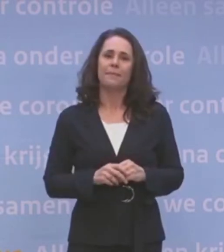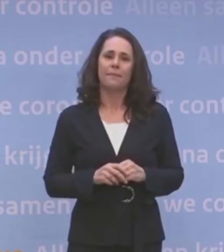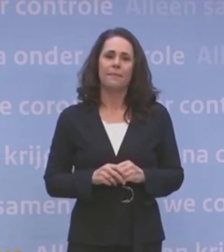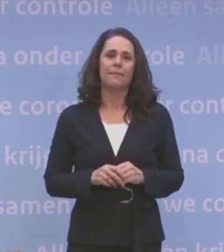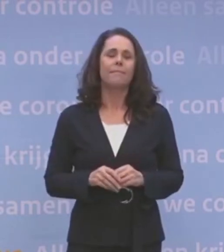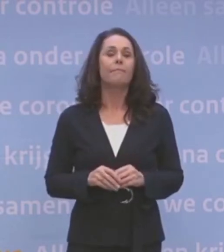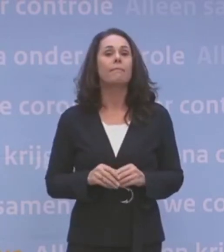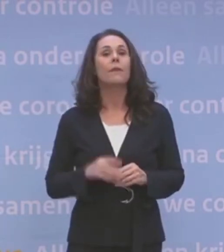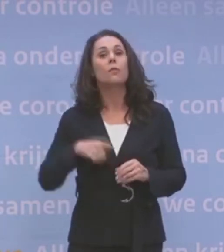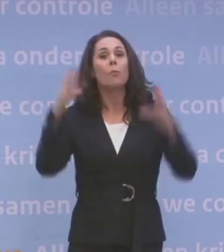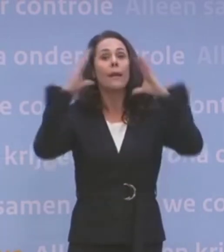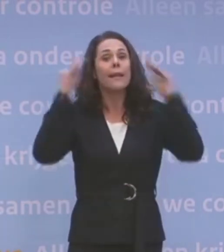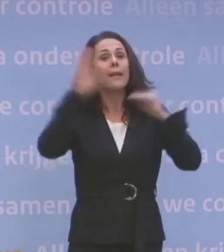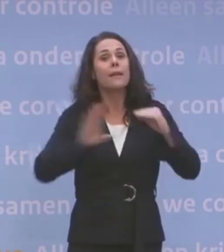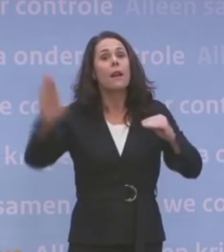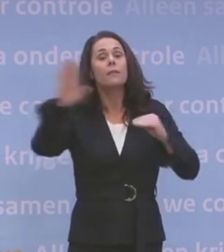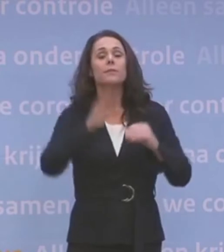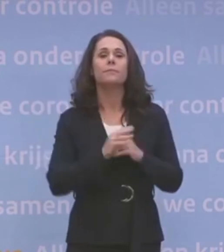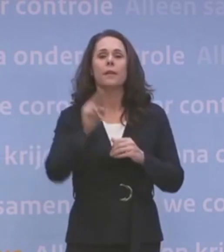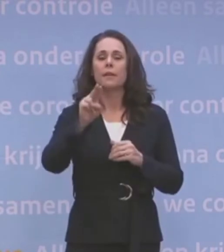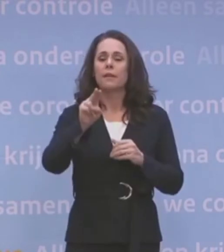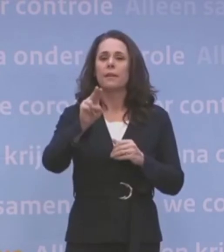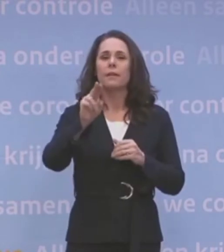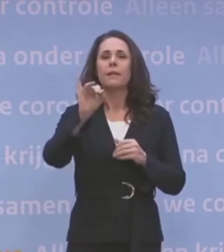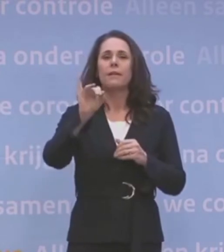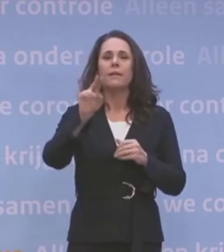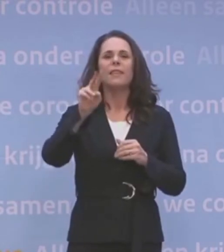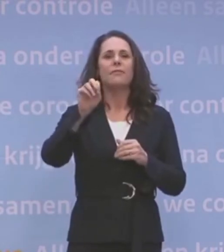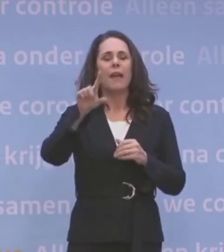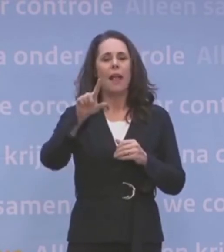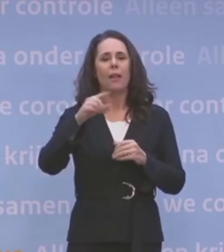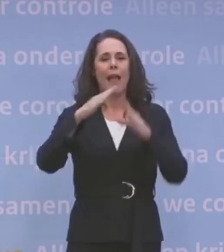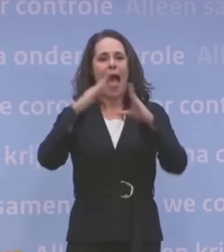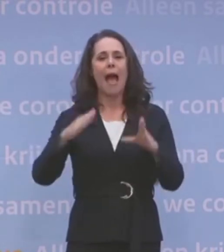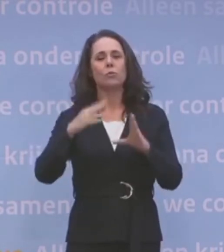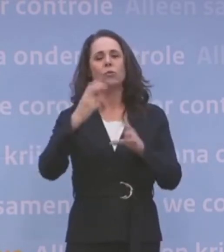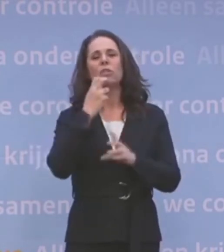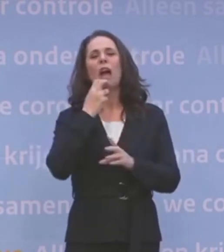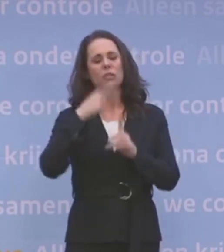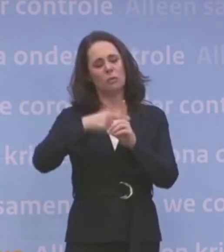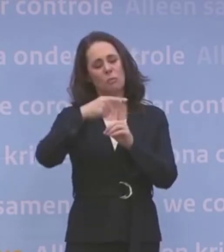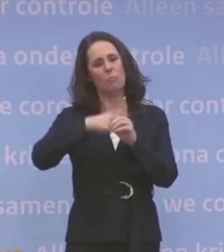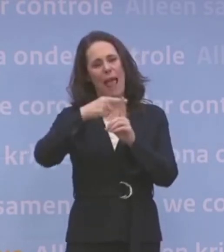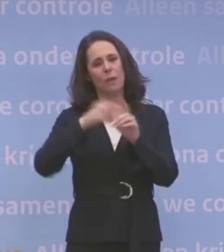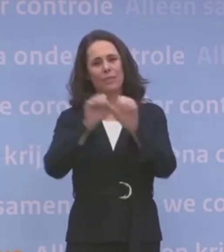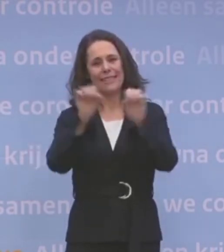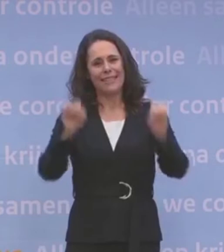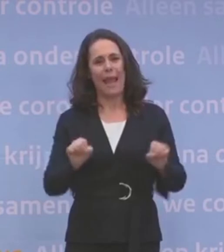verder nog in Nederland? We hebben in Nederland het Nivel huisartsen pijlstationssysteem. Dat is een